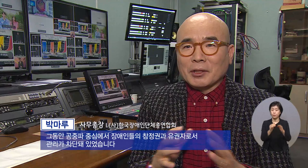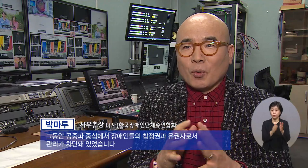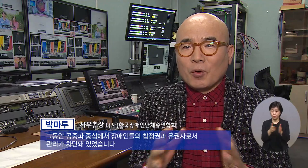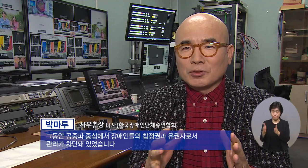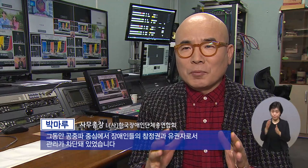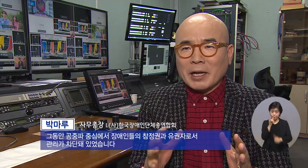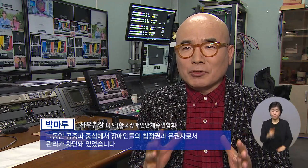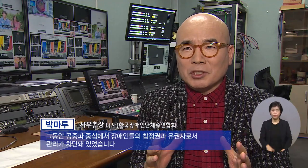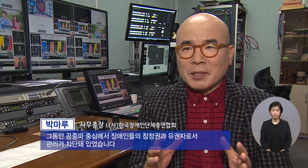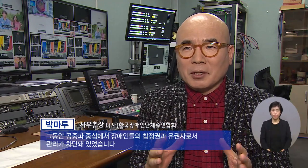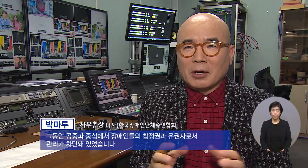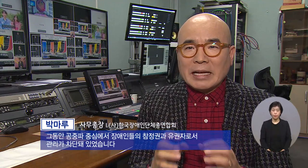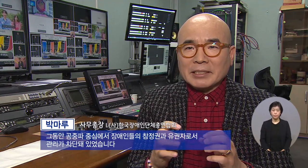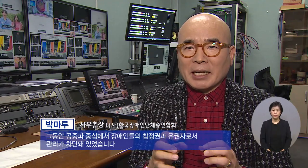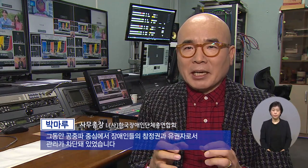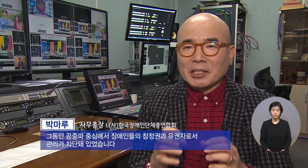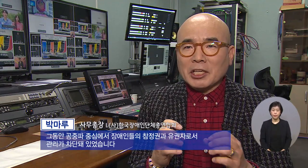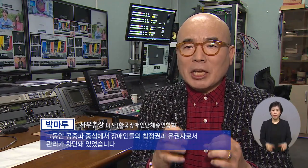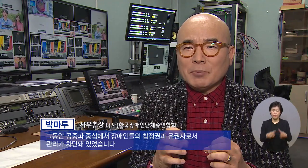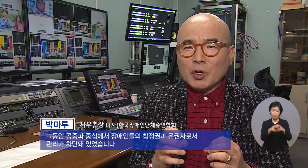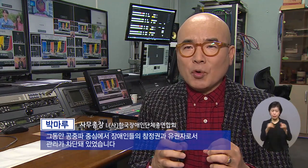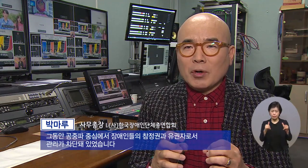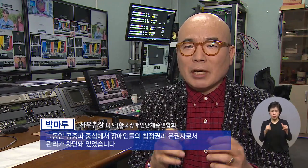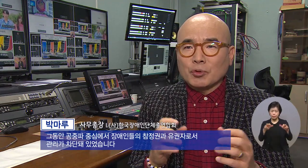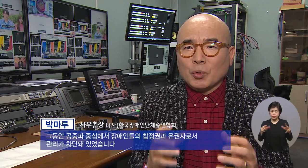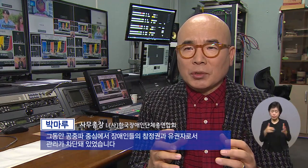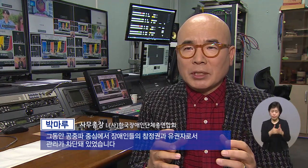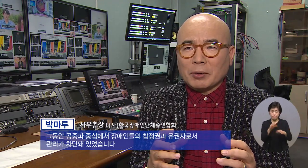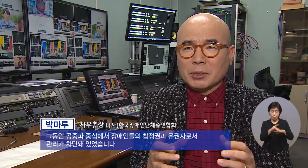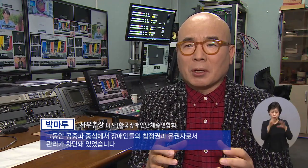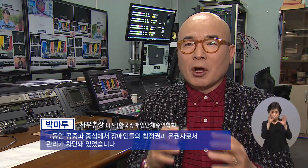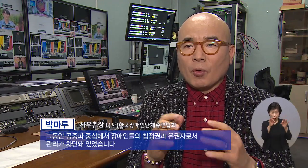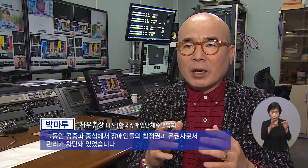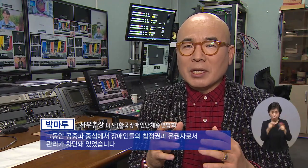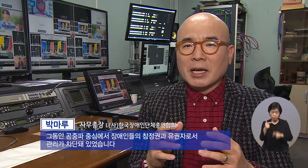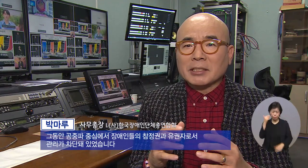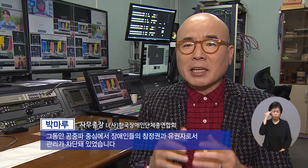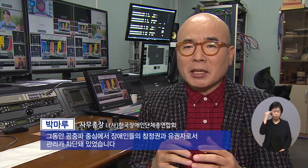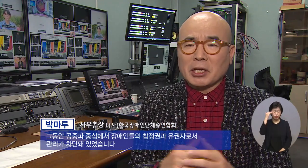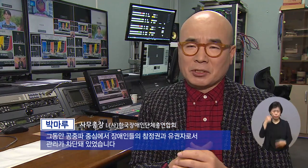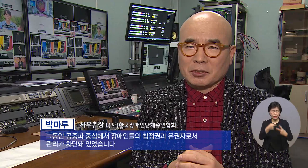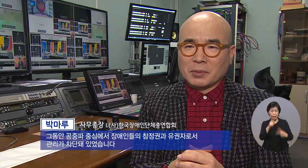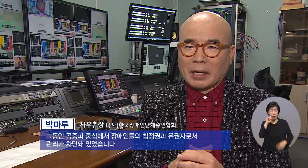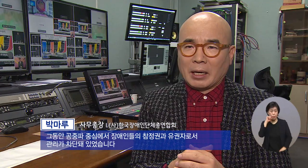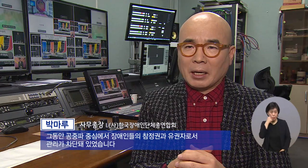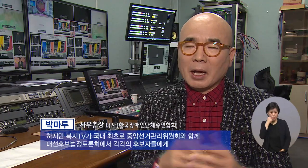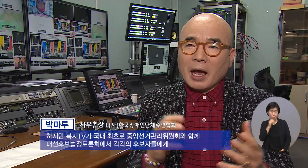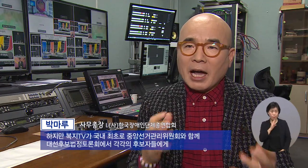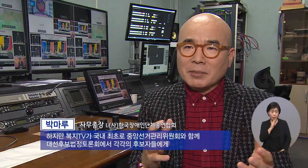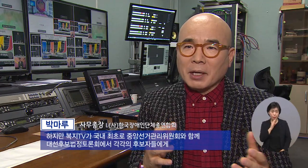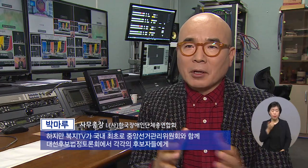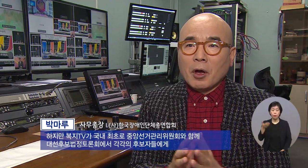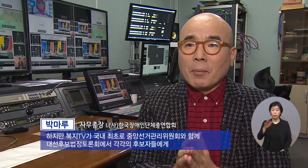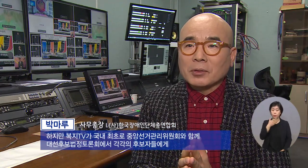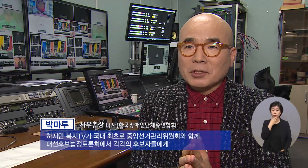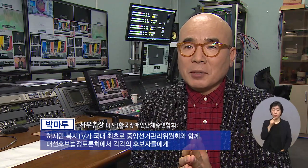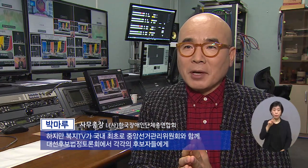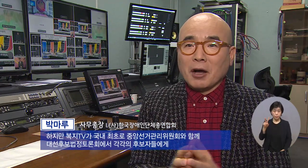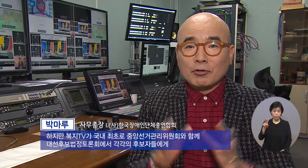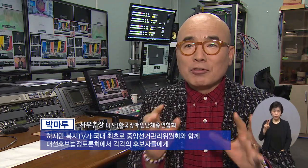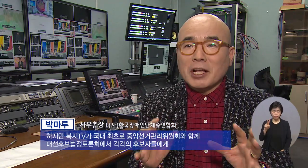그동안 공중파 중심에서 장애인들의 참전권과 유권자로서 권리가 차단돼 있었습니다. 하지만